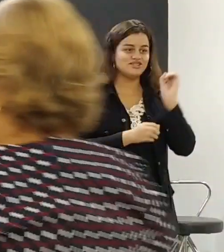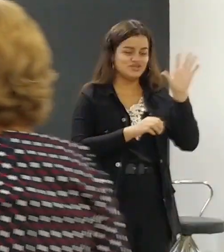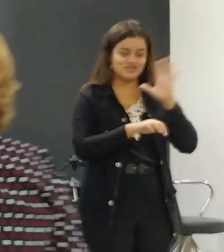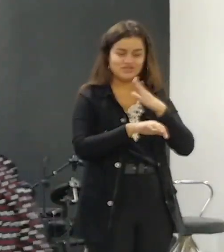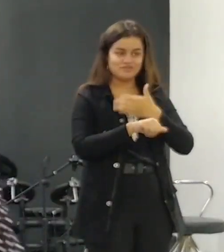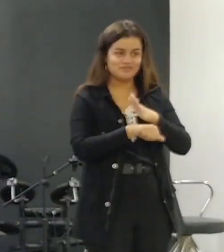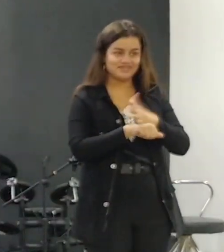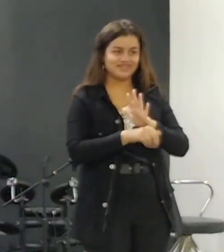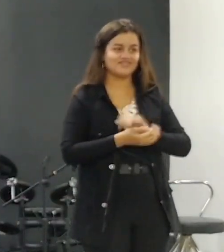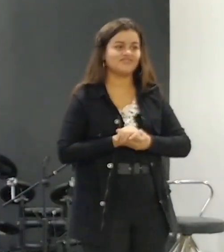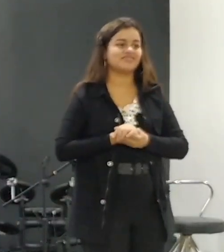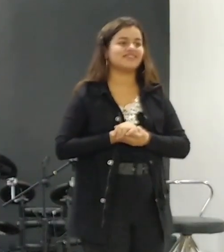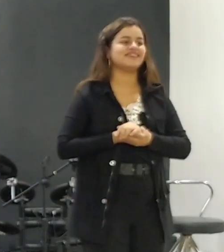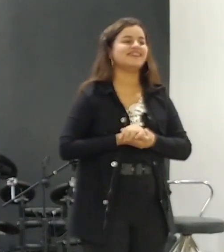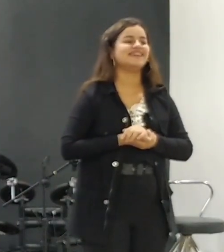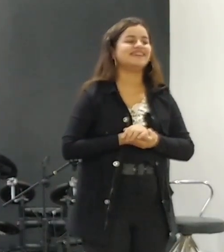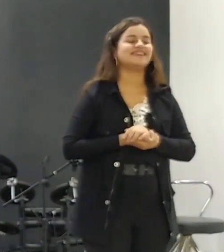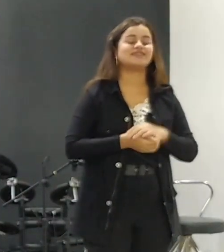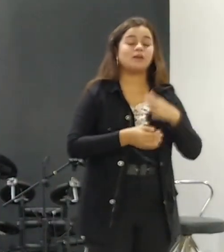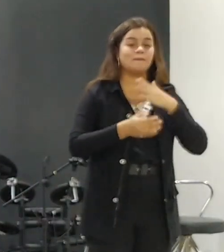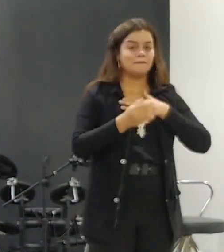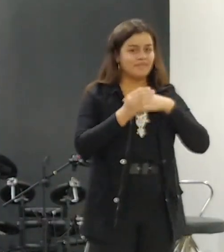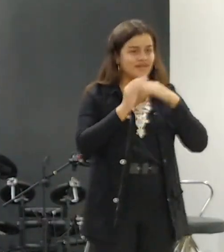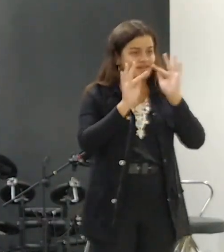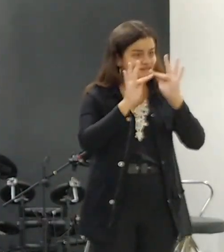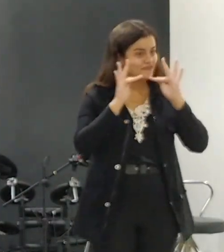né? Mas agora vai ser de Vera. Minha família,